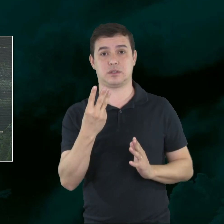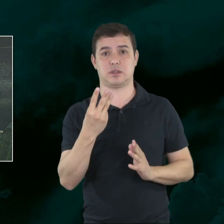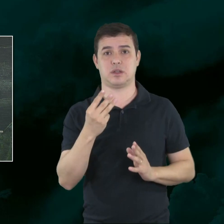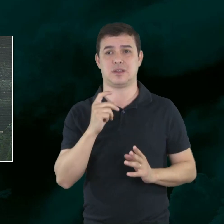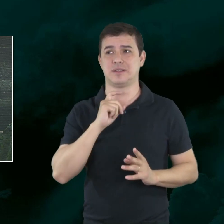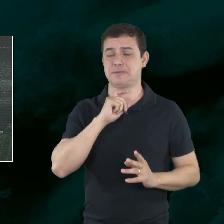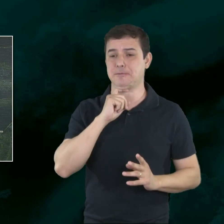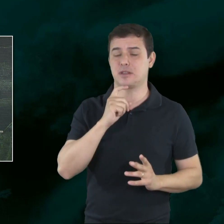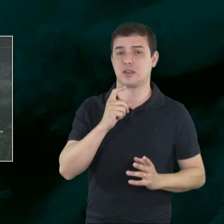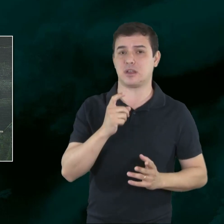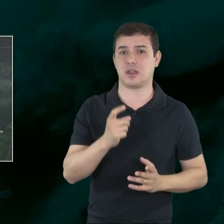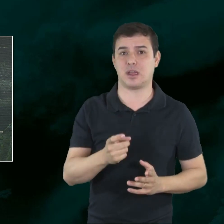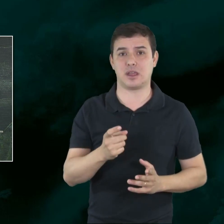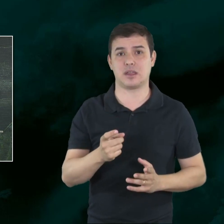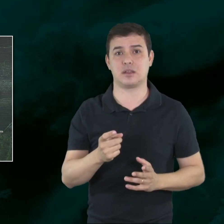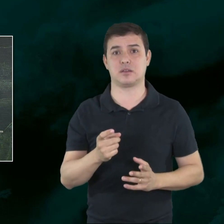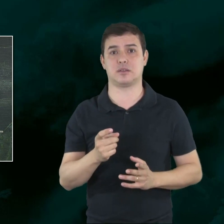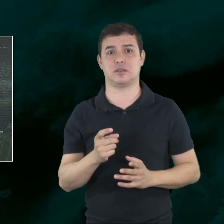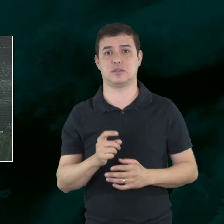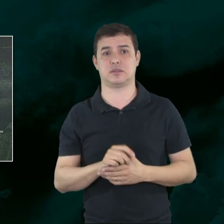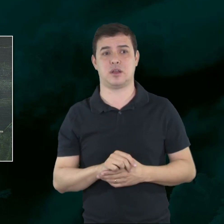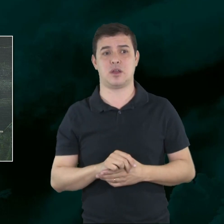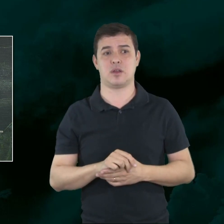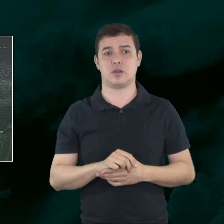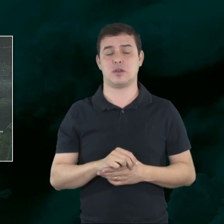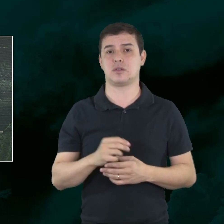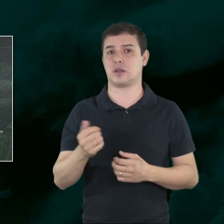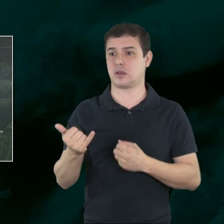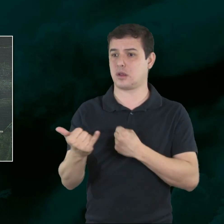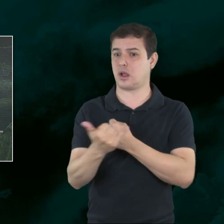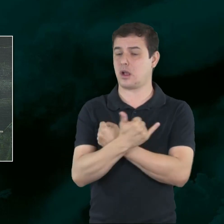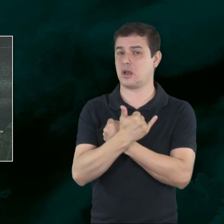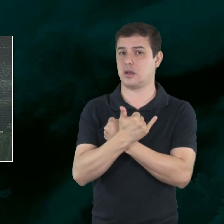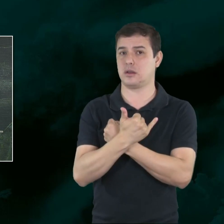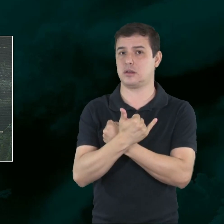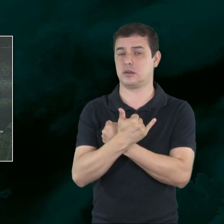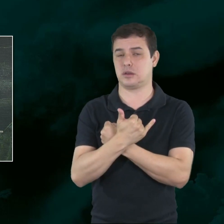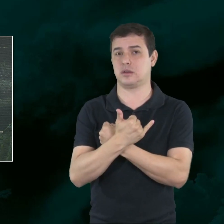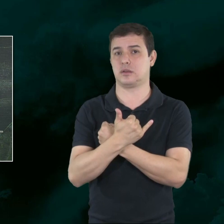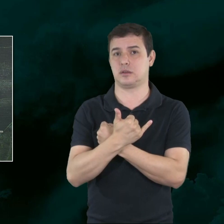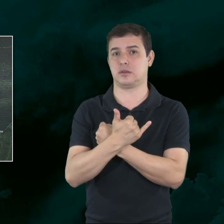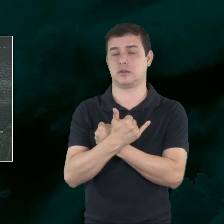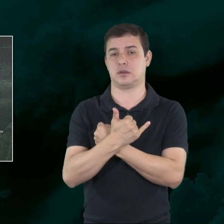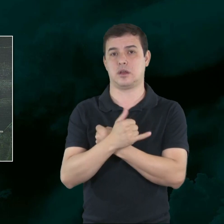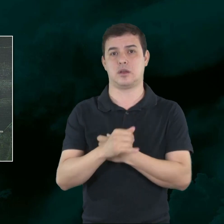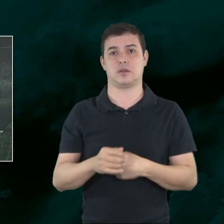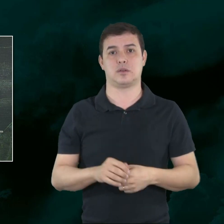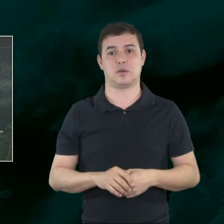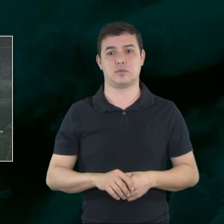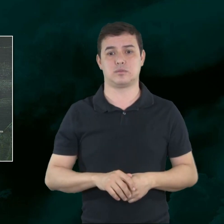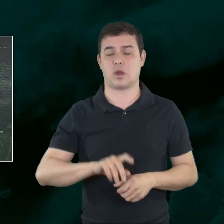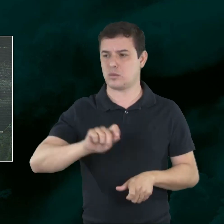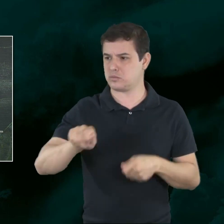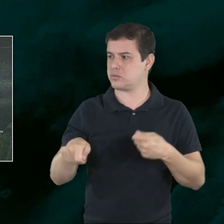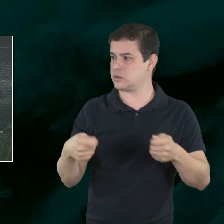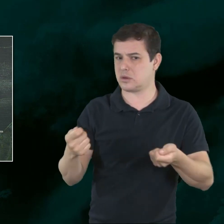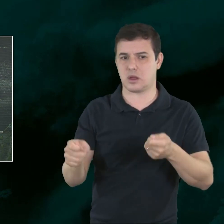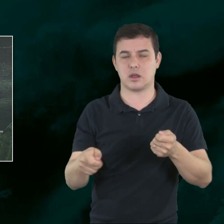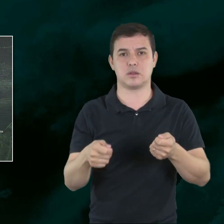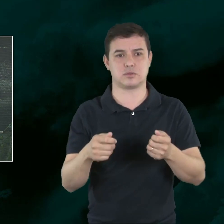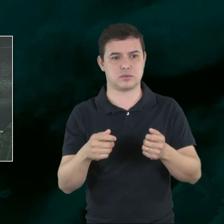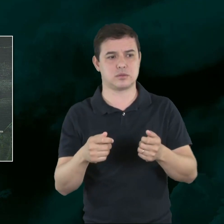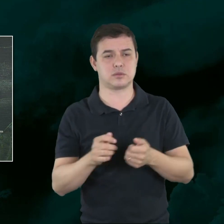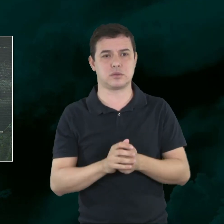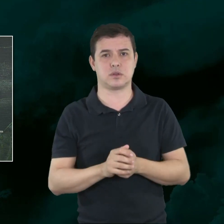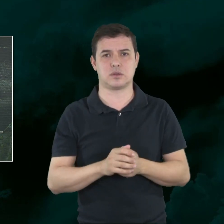modo, vos engane, não se engane. Né? Alguns sinais, algumas coisas vão acontecer para que